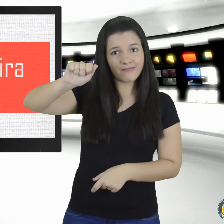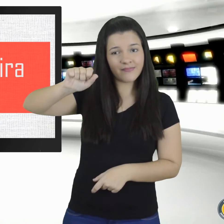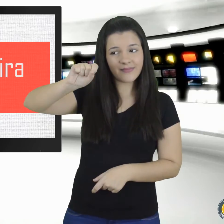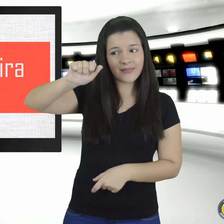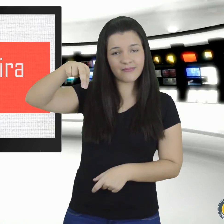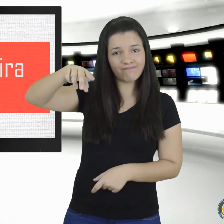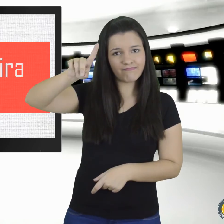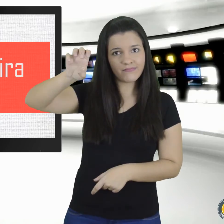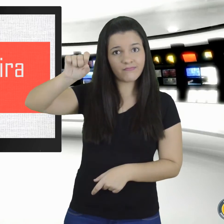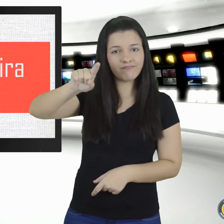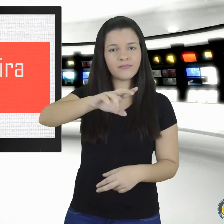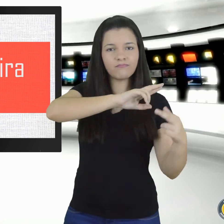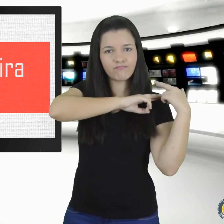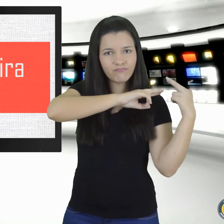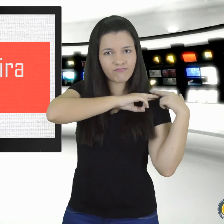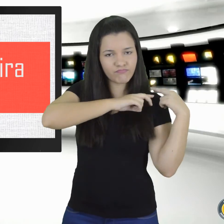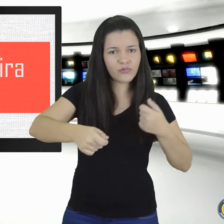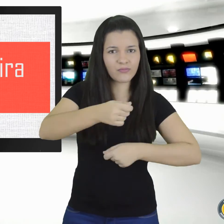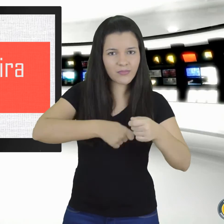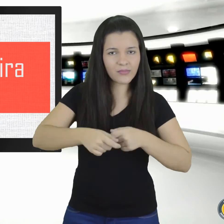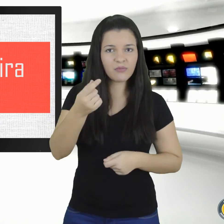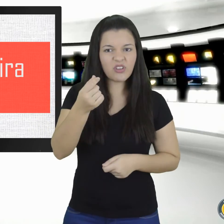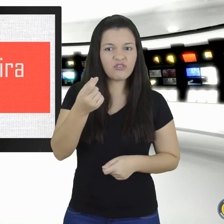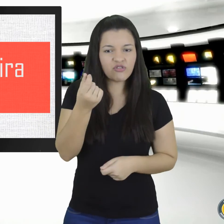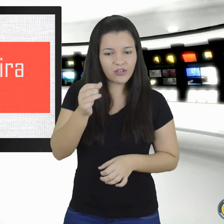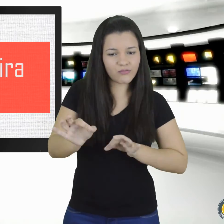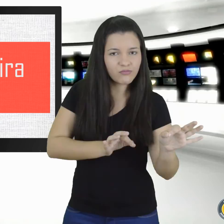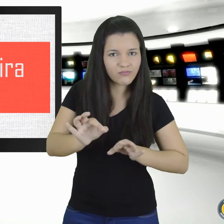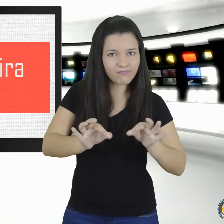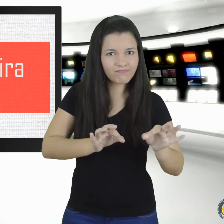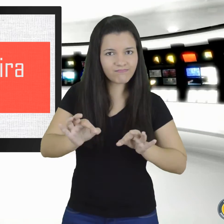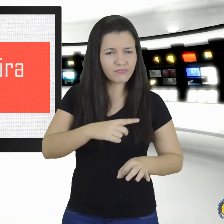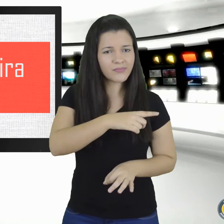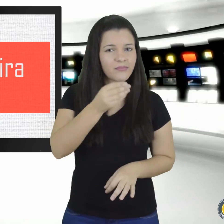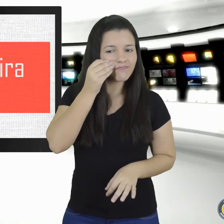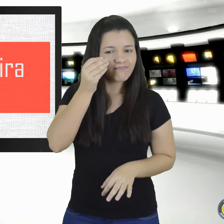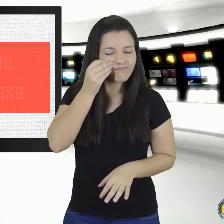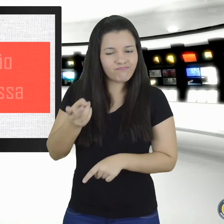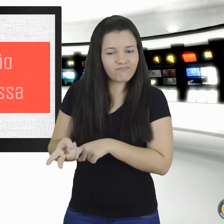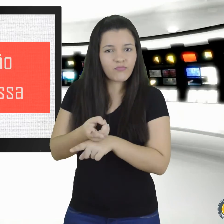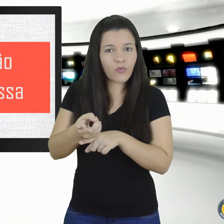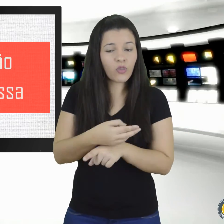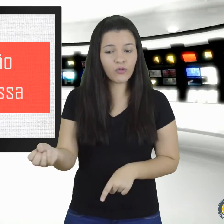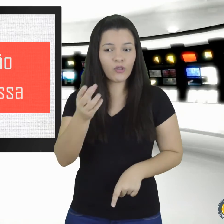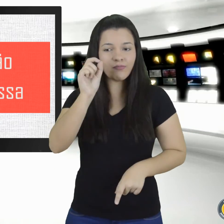está dificultando a formalização de novas parcerias. Este ano,